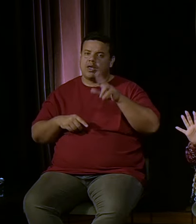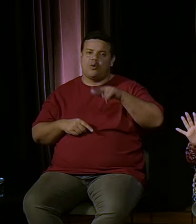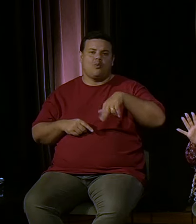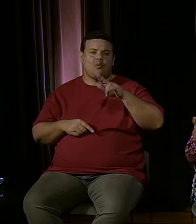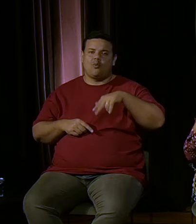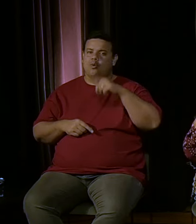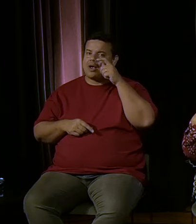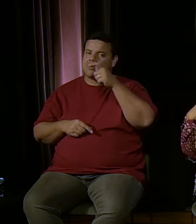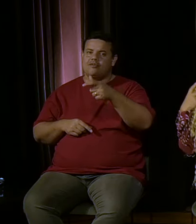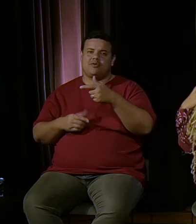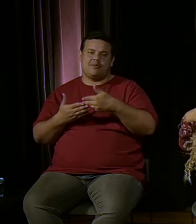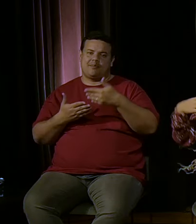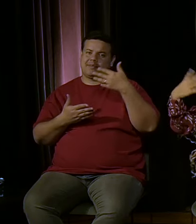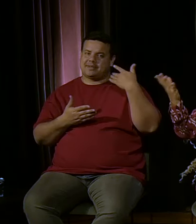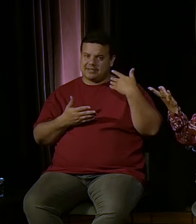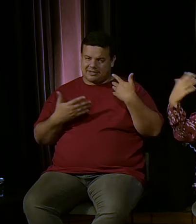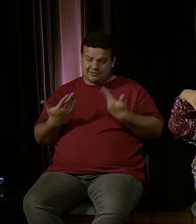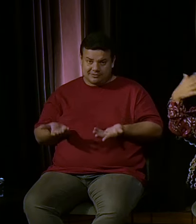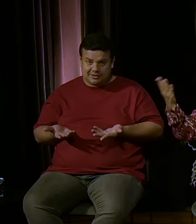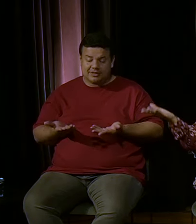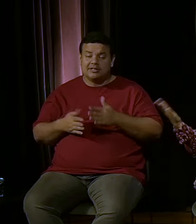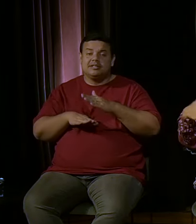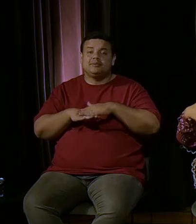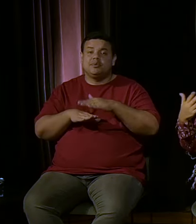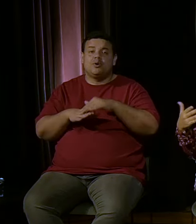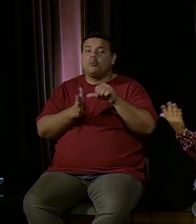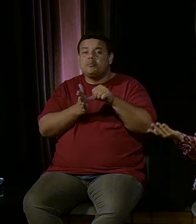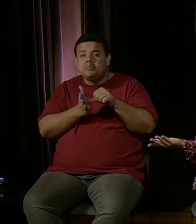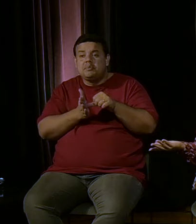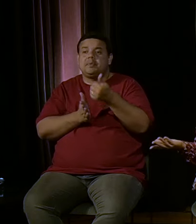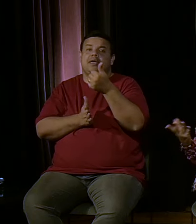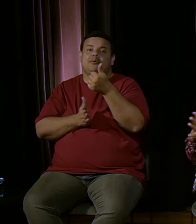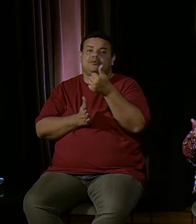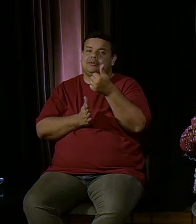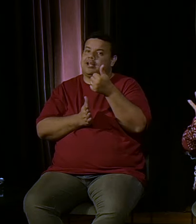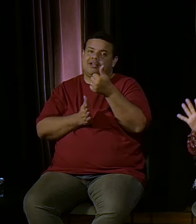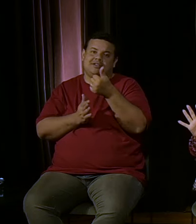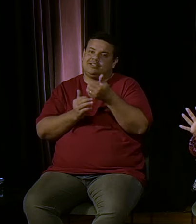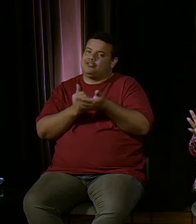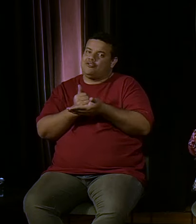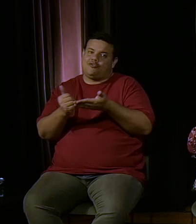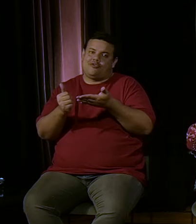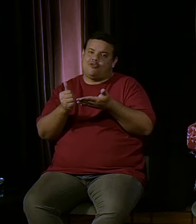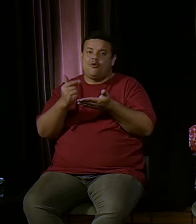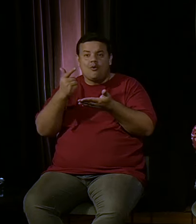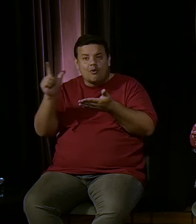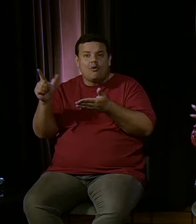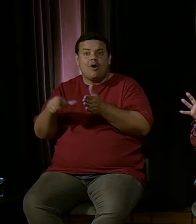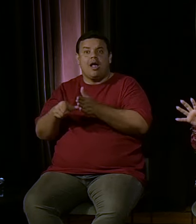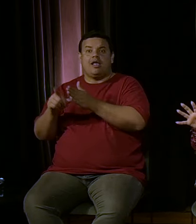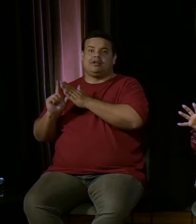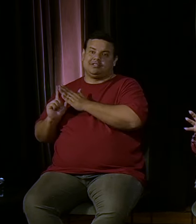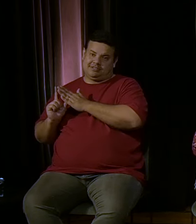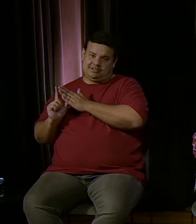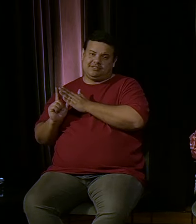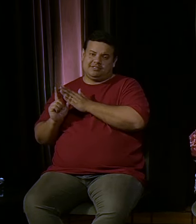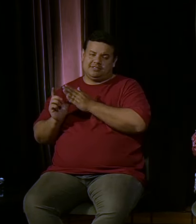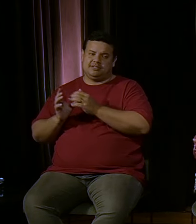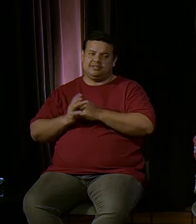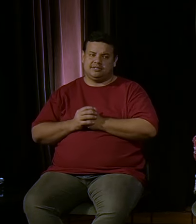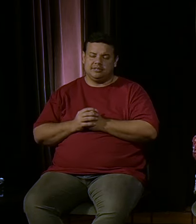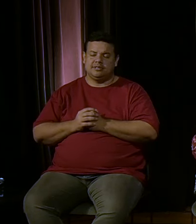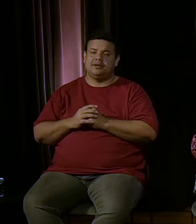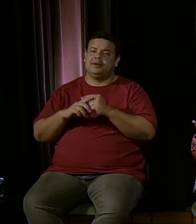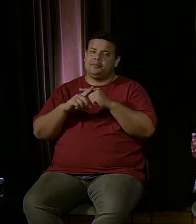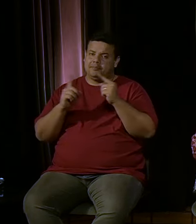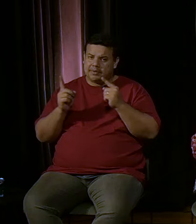visto antes, né? E o que é que a gente faz com aquele primeiro que a gente chamava de primeiro? Mas, temporalmente, a gente